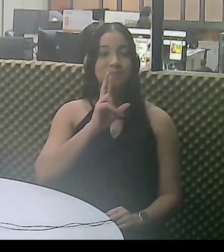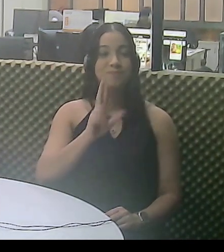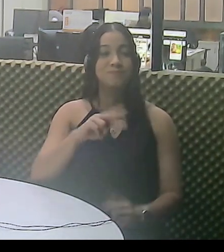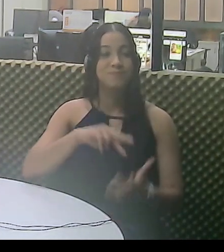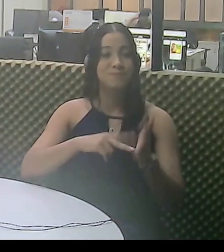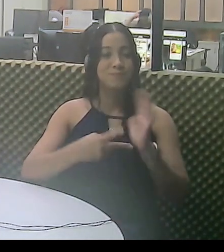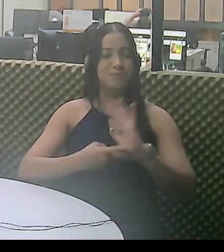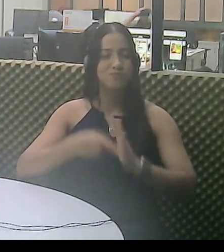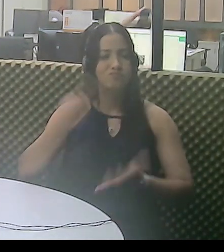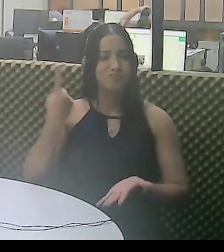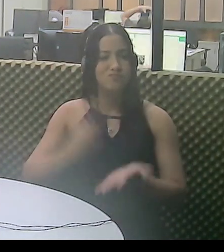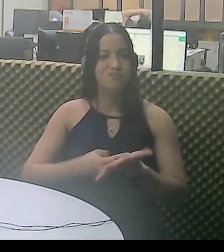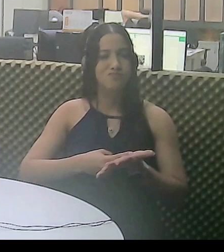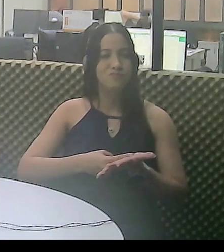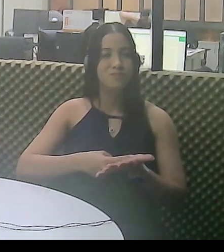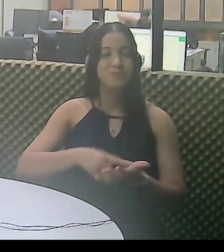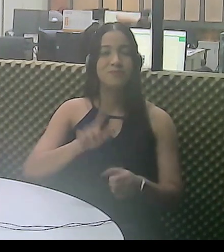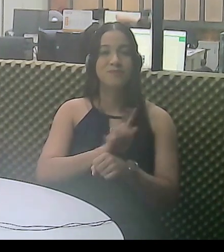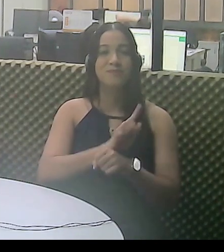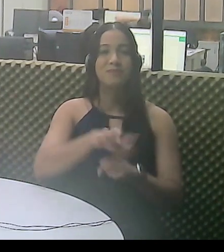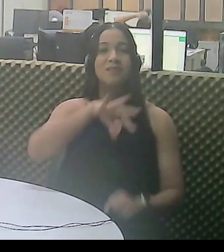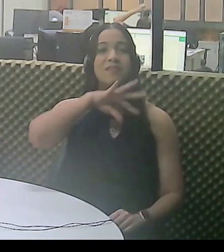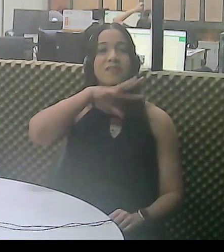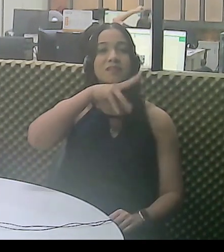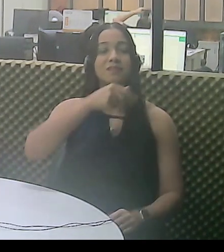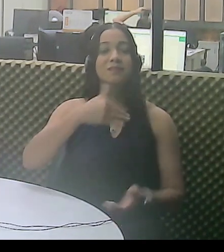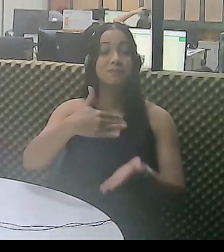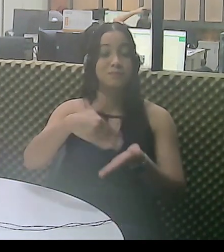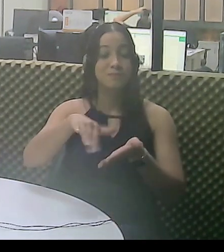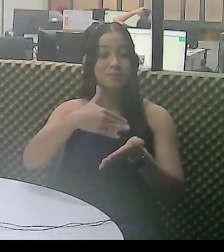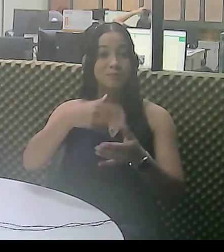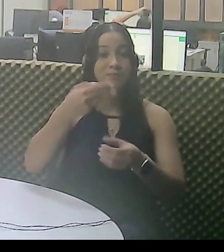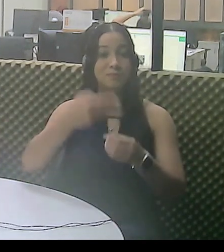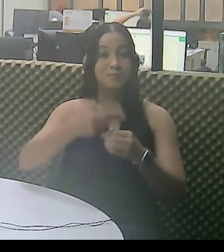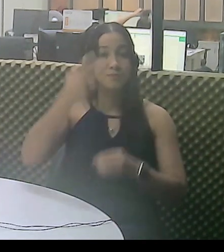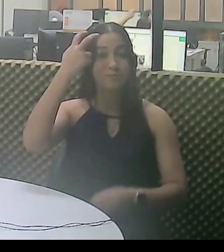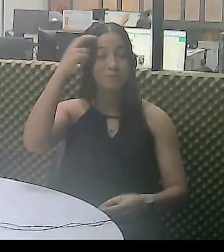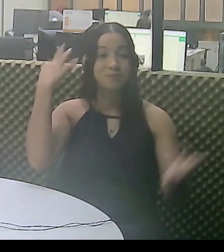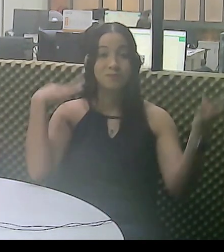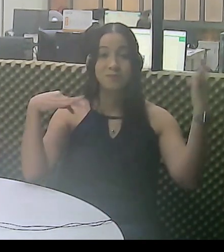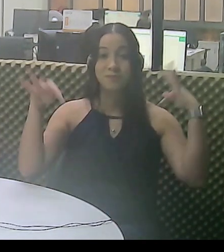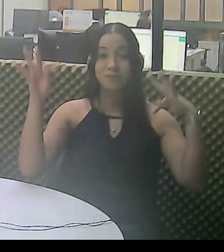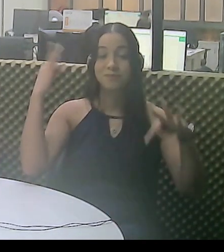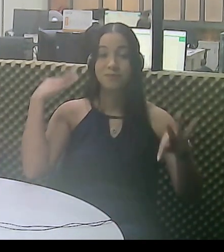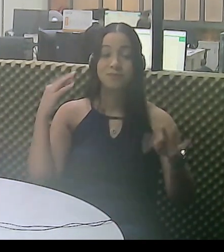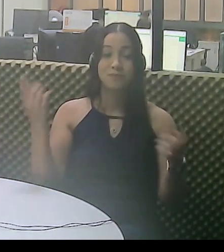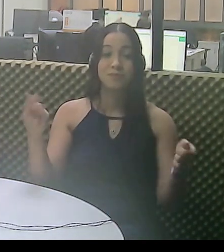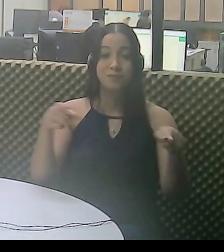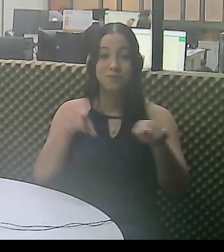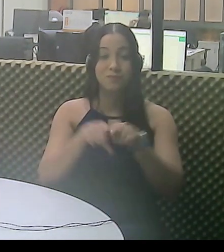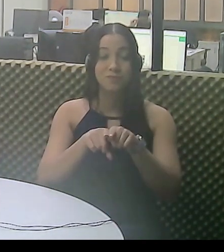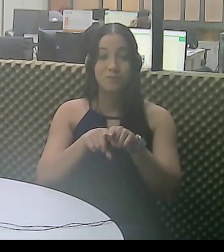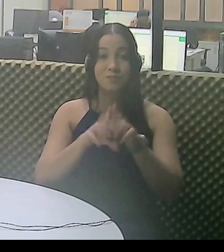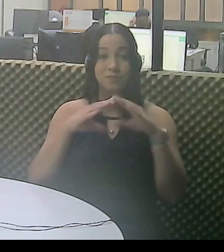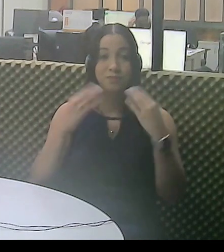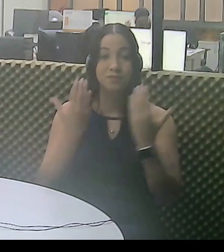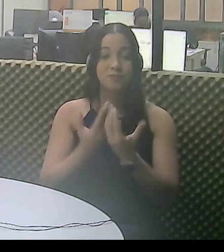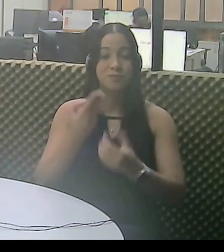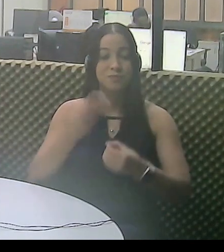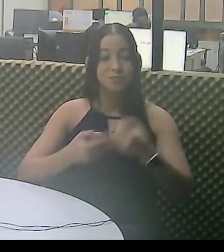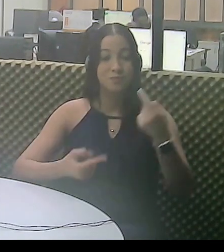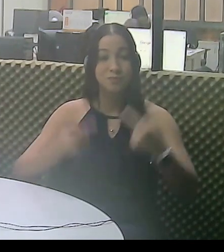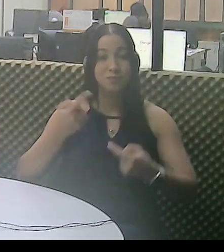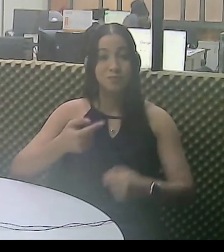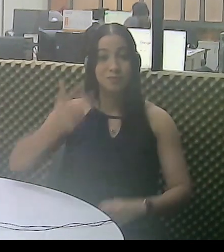demonstra o comprometimento da gestão Odelmo Leão, junto à Secretaria Municipal de Cultura e Turismo, em parceria com o Conselho Municipal de